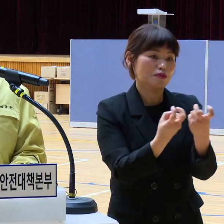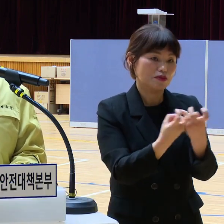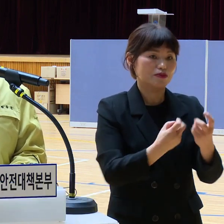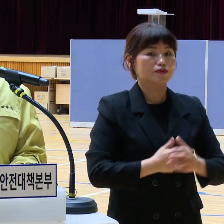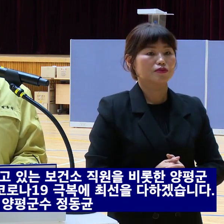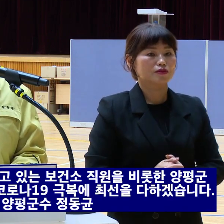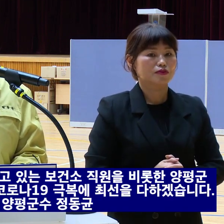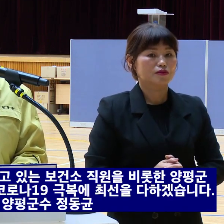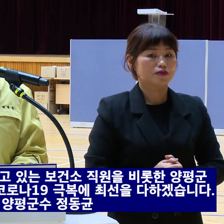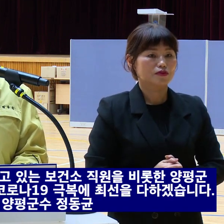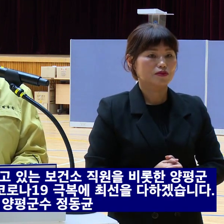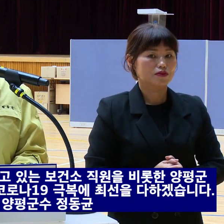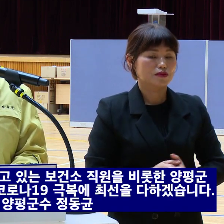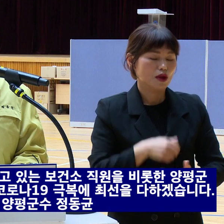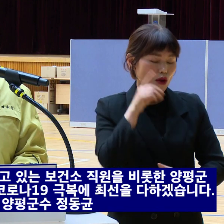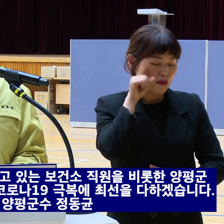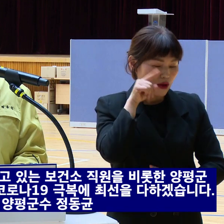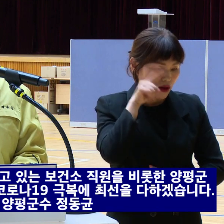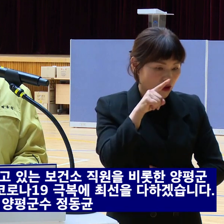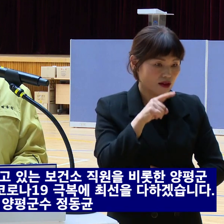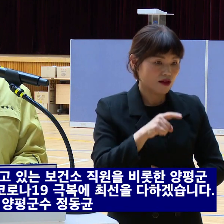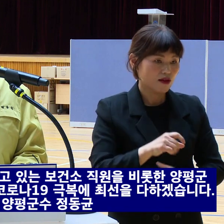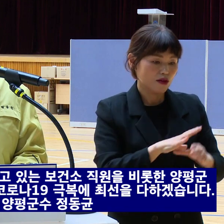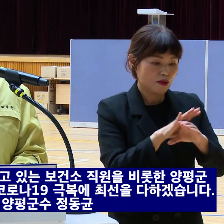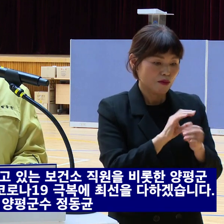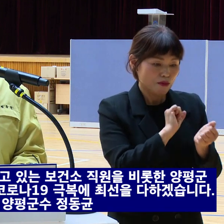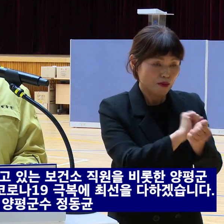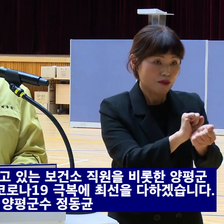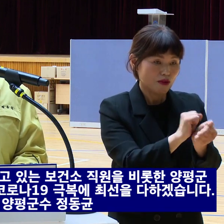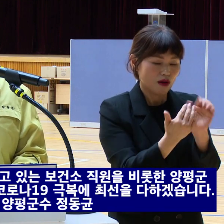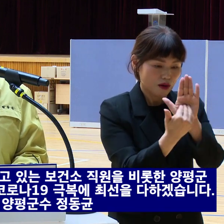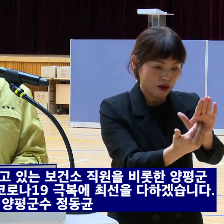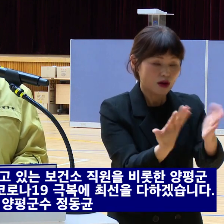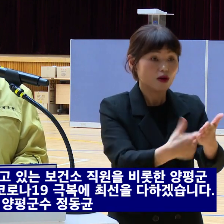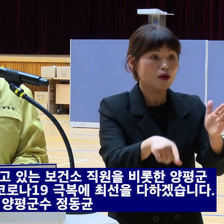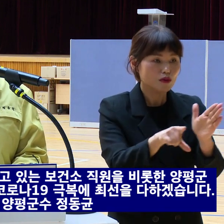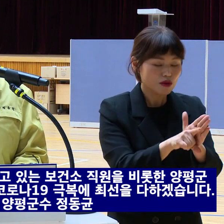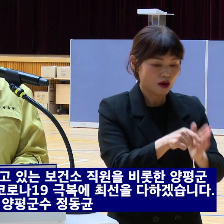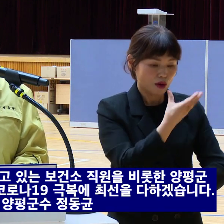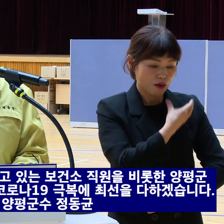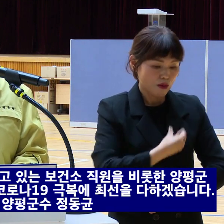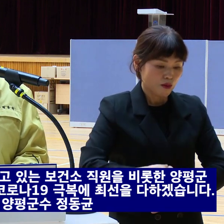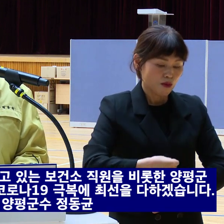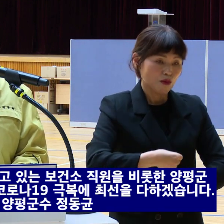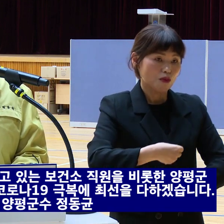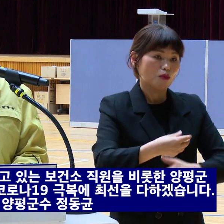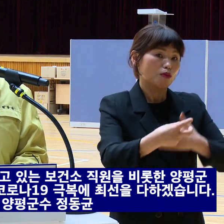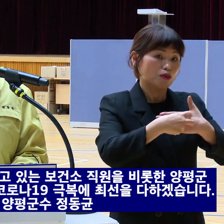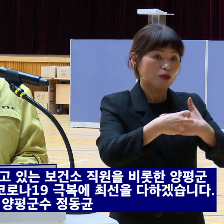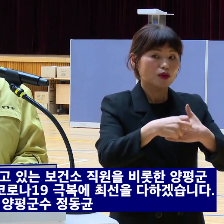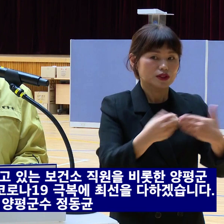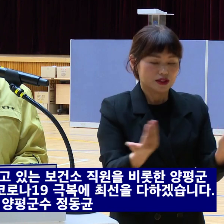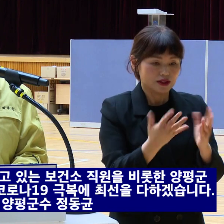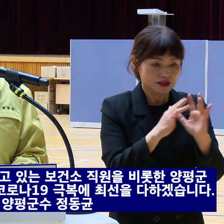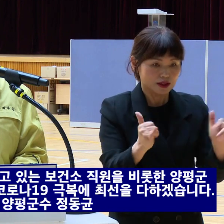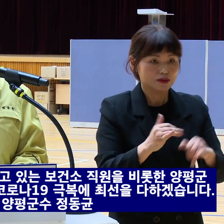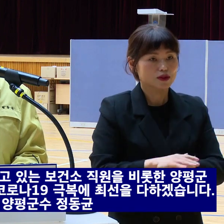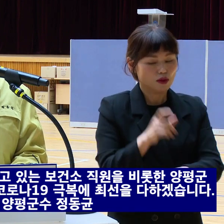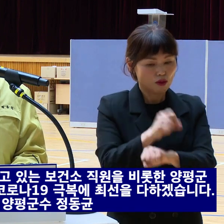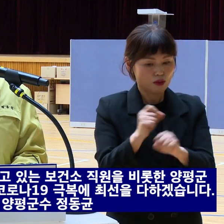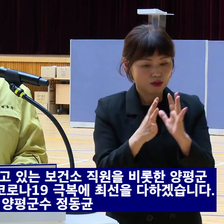매일 코로나19 감염 차단을 위해 노력하고 있는 보건소 직원을 비롯한 양평군 전 공직자